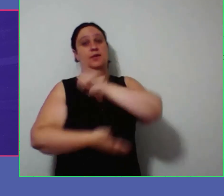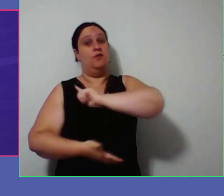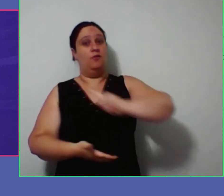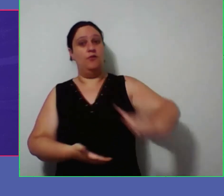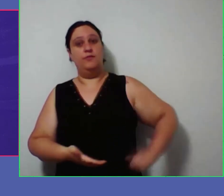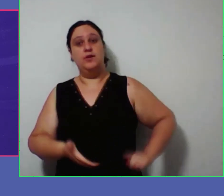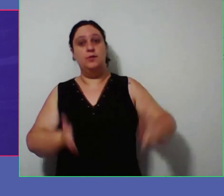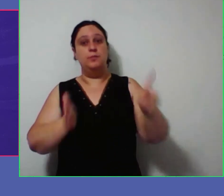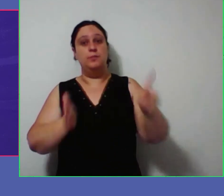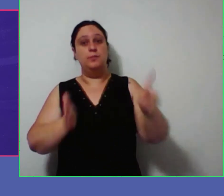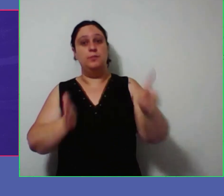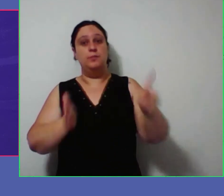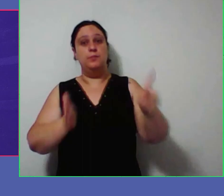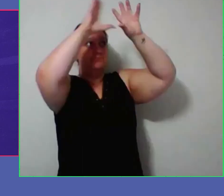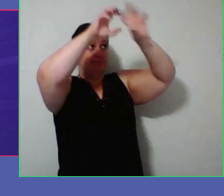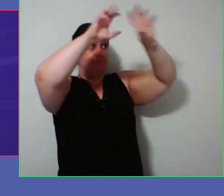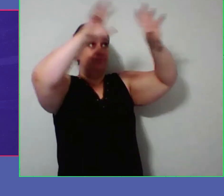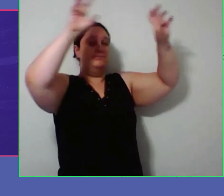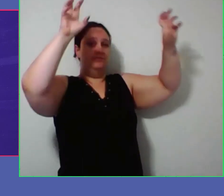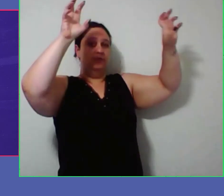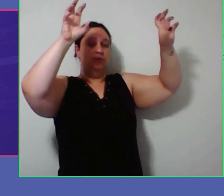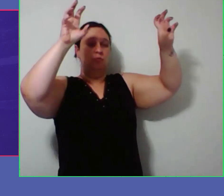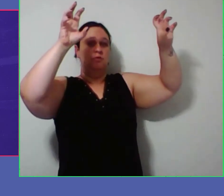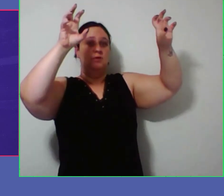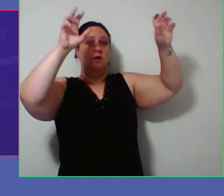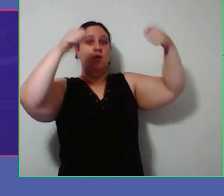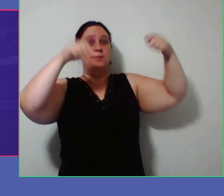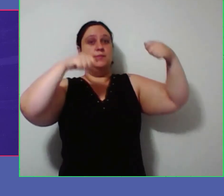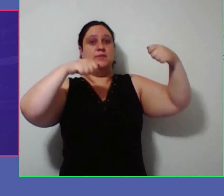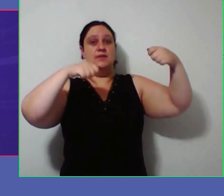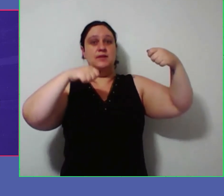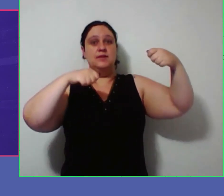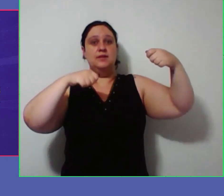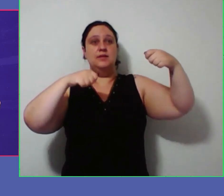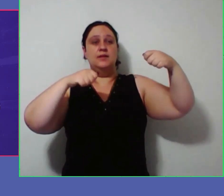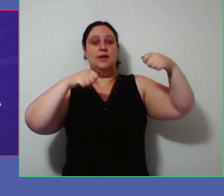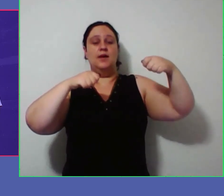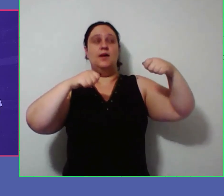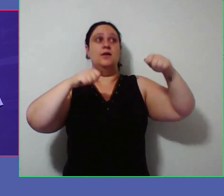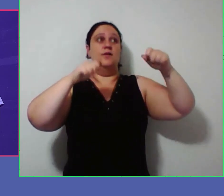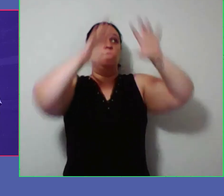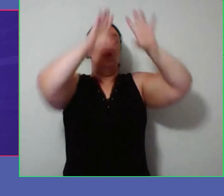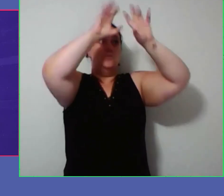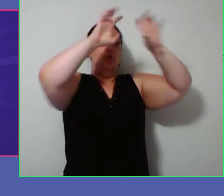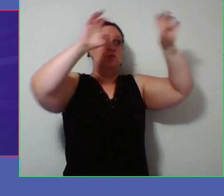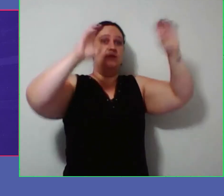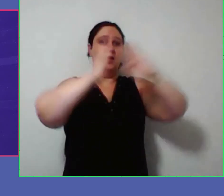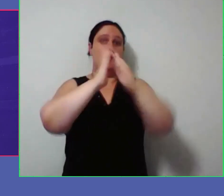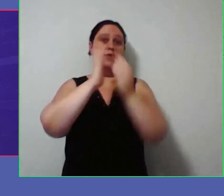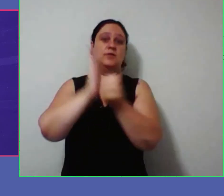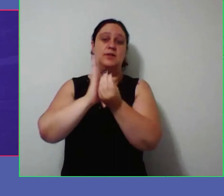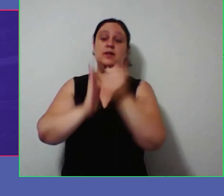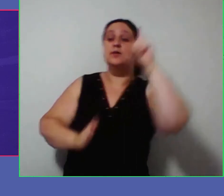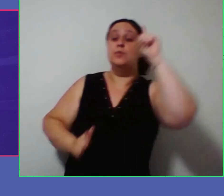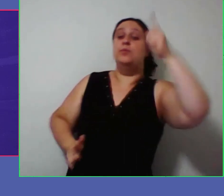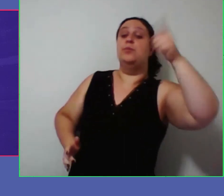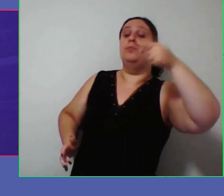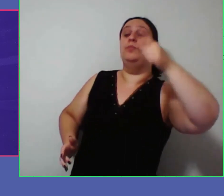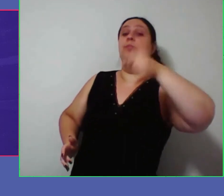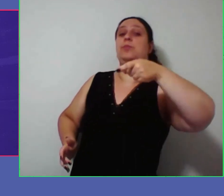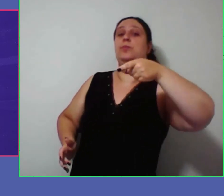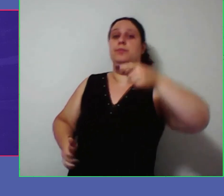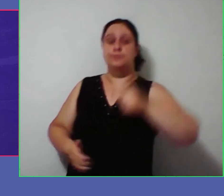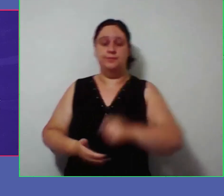céus têm que governar a igreja aqui na terra. E dessa forma, irmãos, a edificação vai ocorrer.